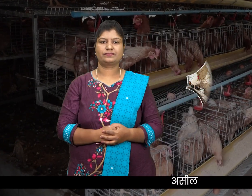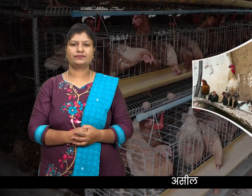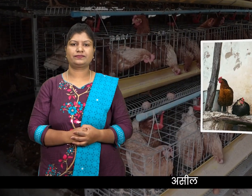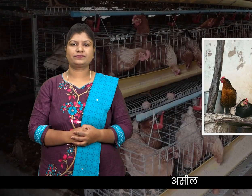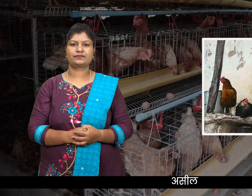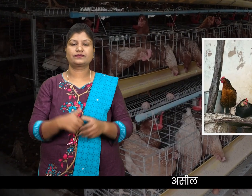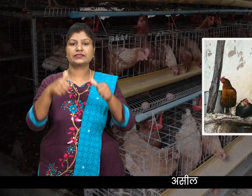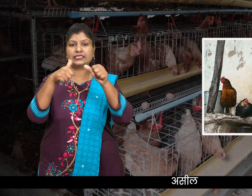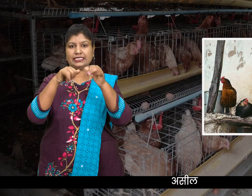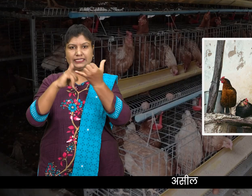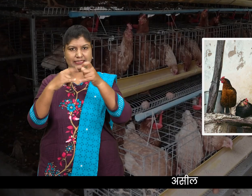असील,